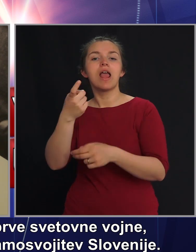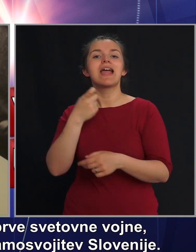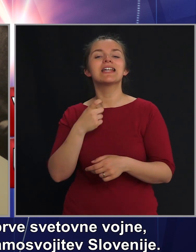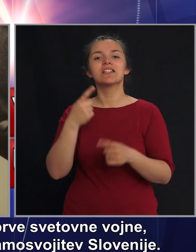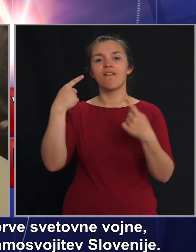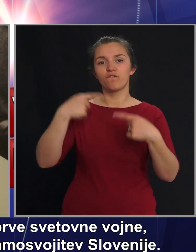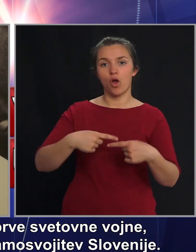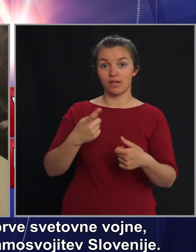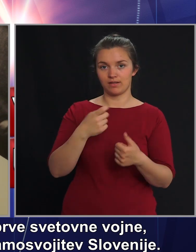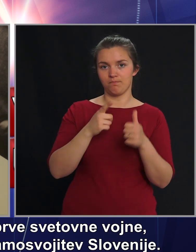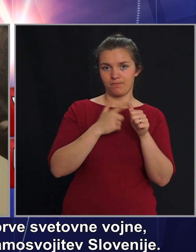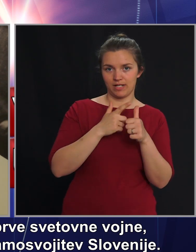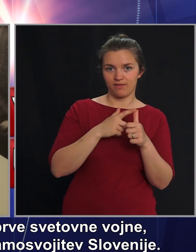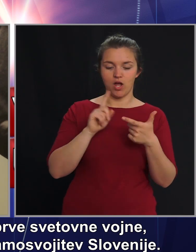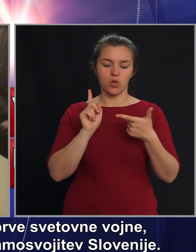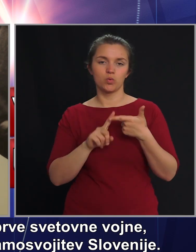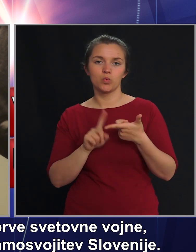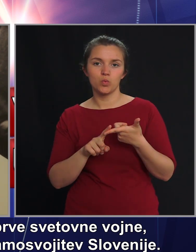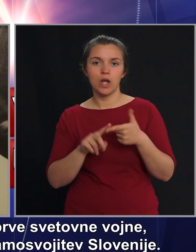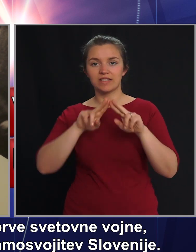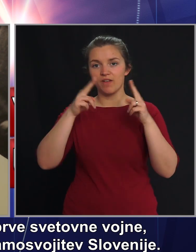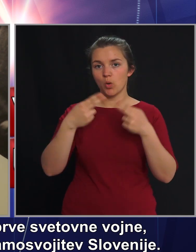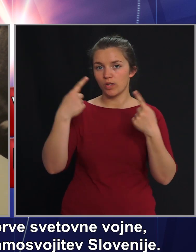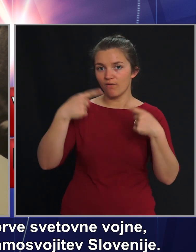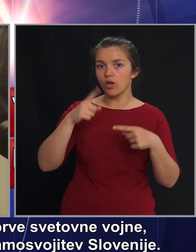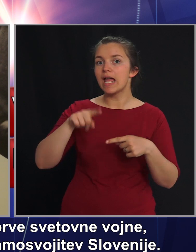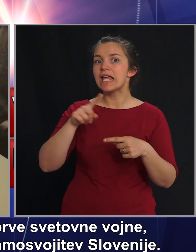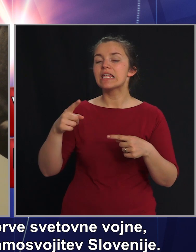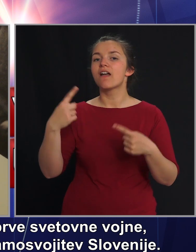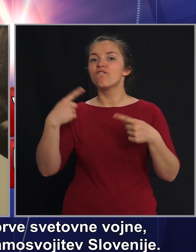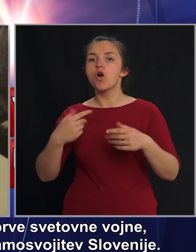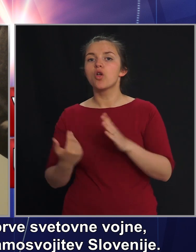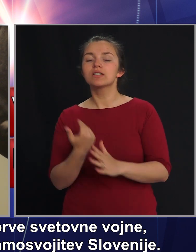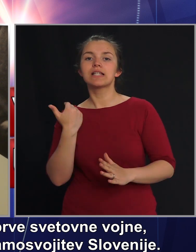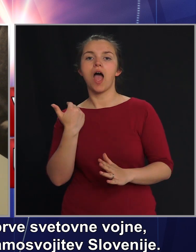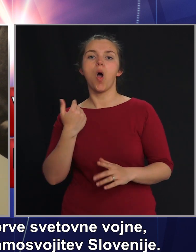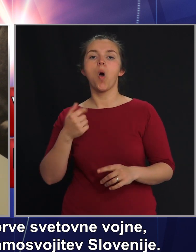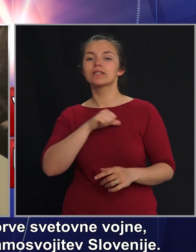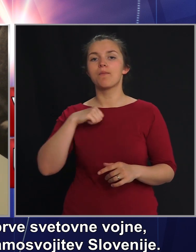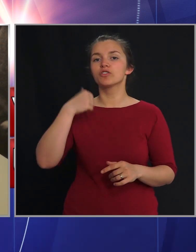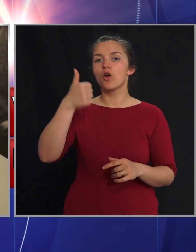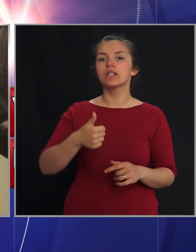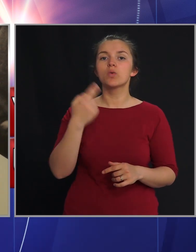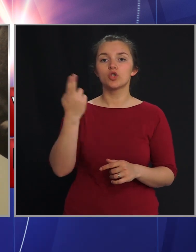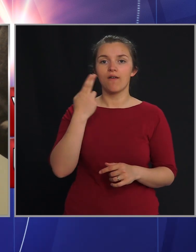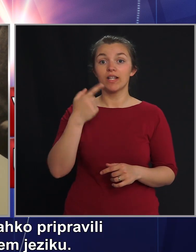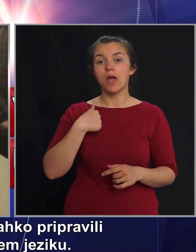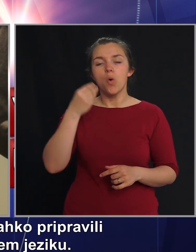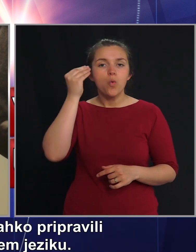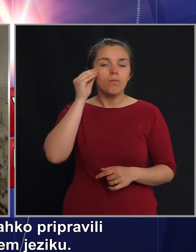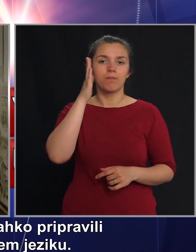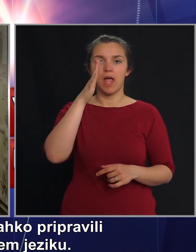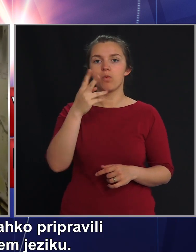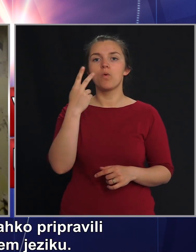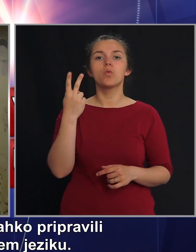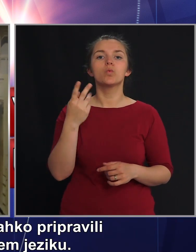iz vojn, se pravi iz prve svetovne vojne, druge svetovne vojne in vojno za osamosvojitev Slovenije. In